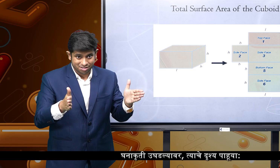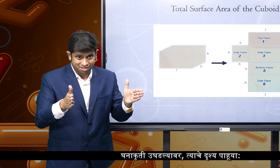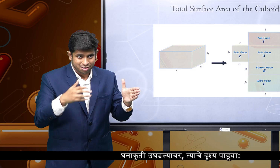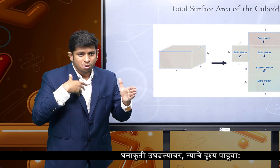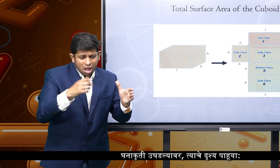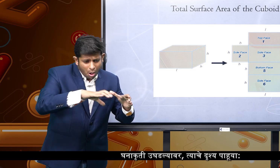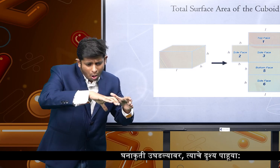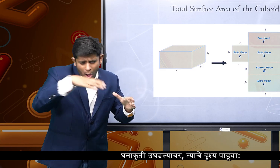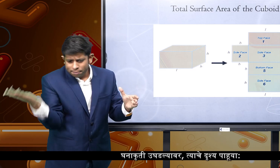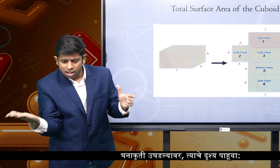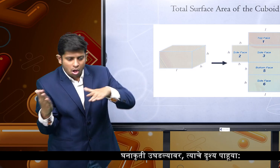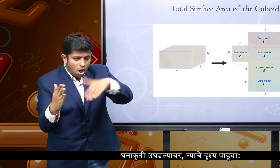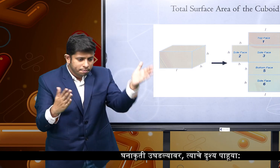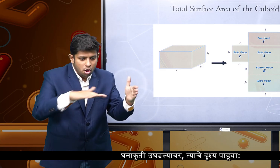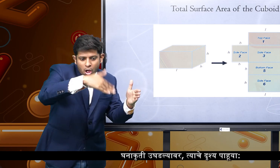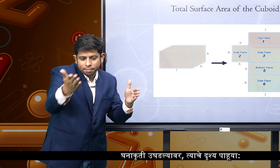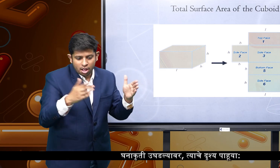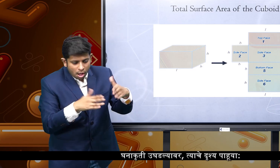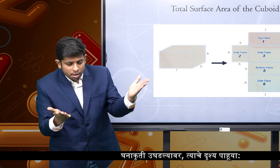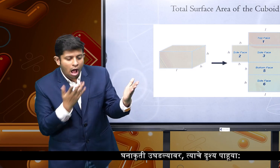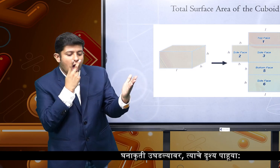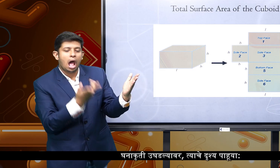घनाकृती उघड्यावर त्याचे दृश्य पाहूया.